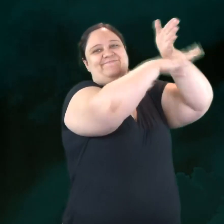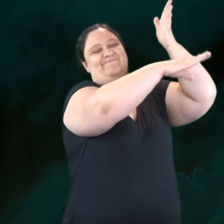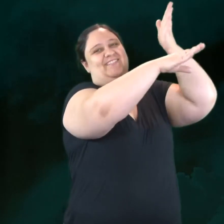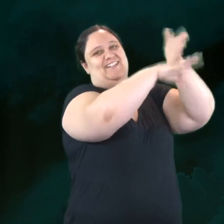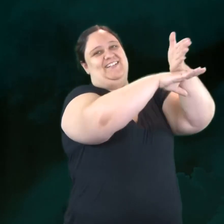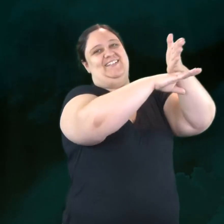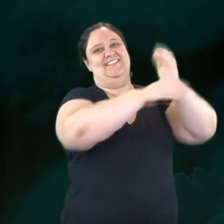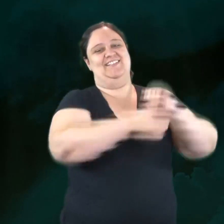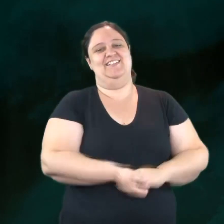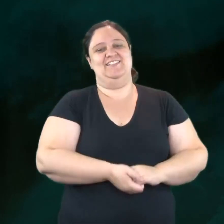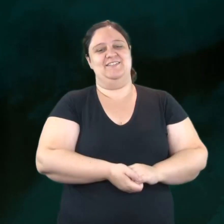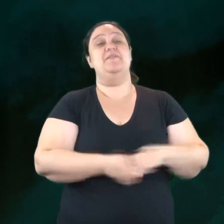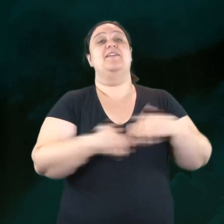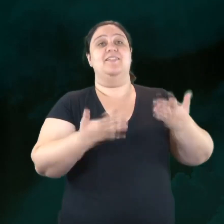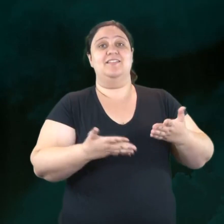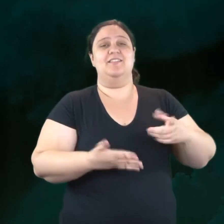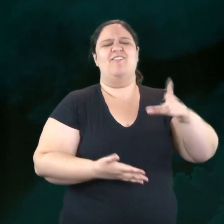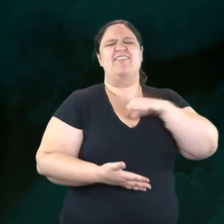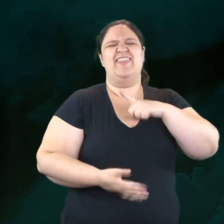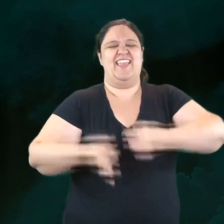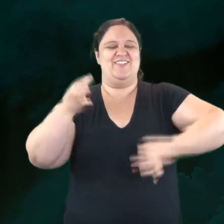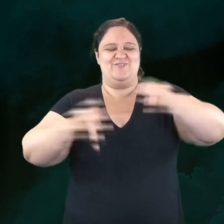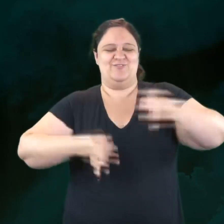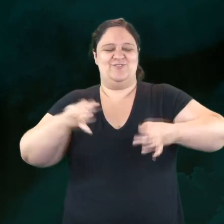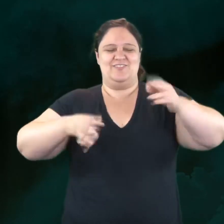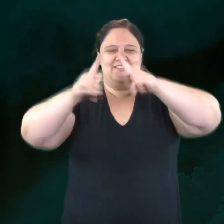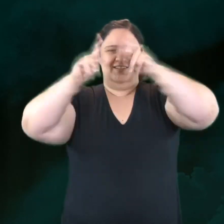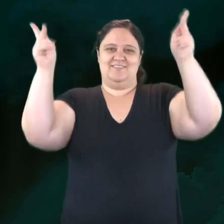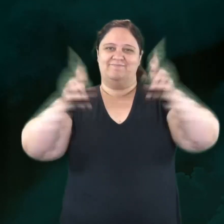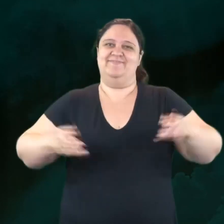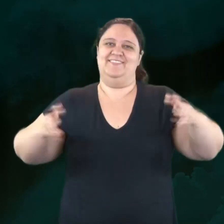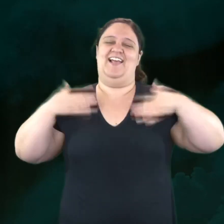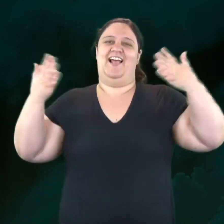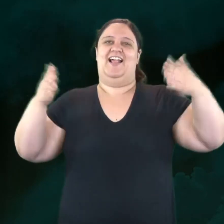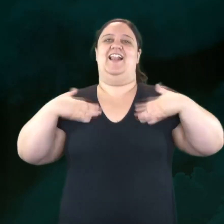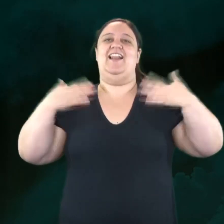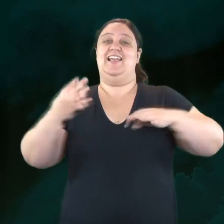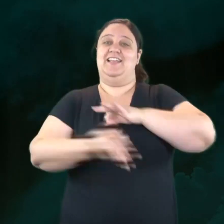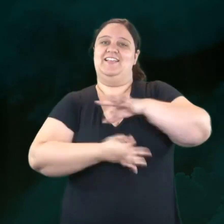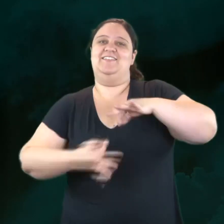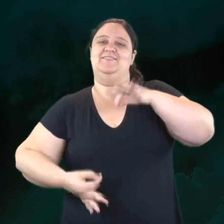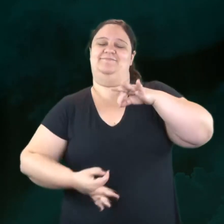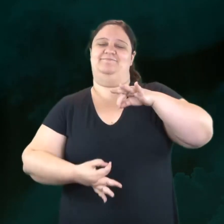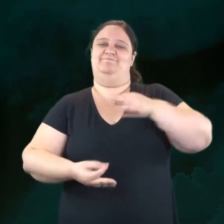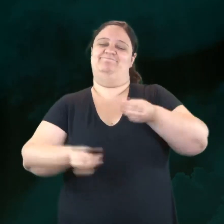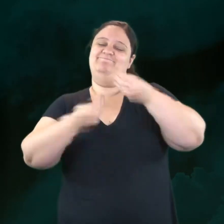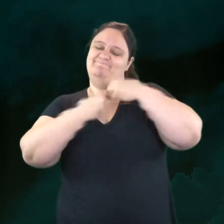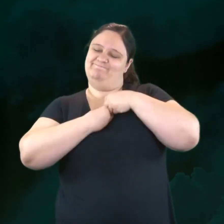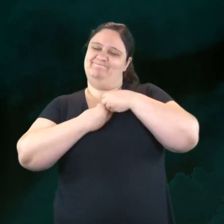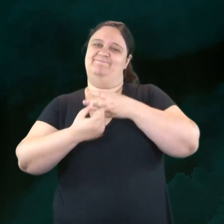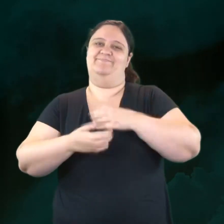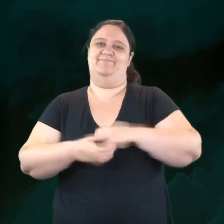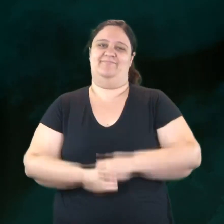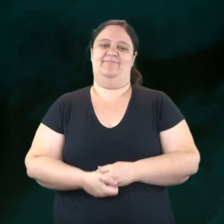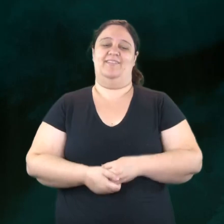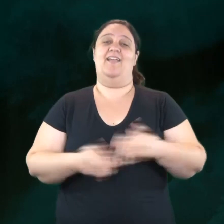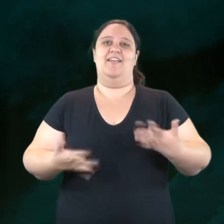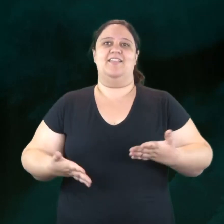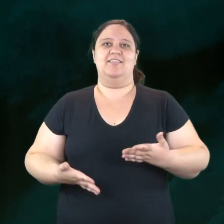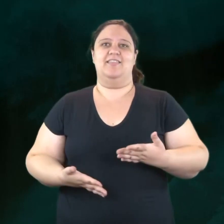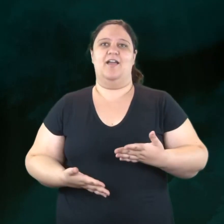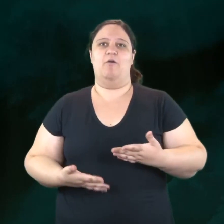no reino de Deus impera justiça, paz e alegria no Espírito Santo. Portanto, irmãos, não